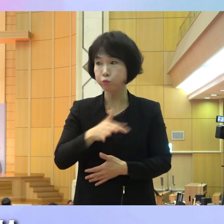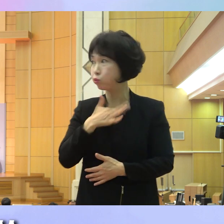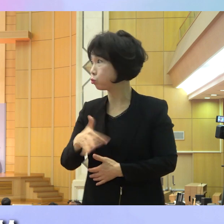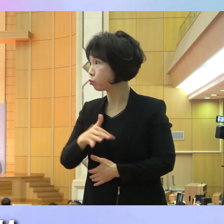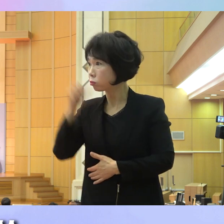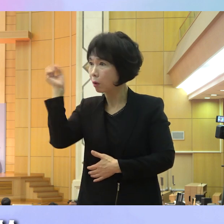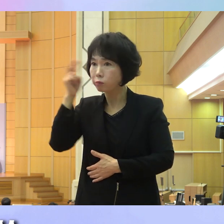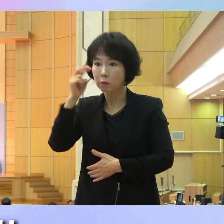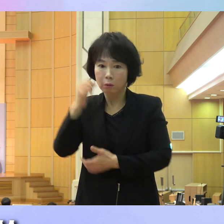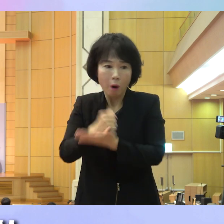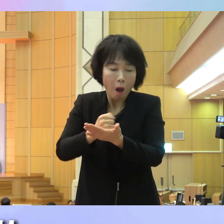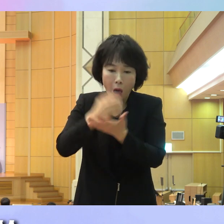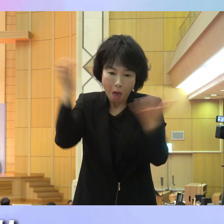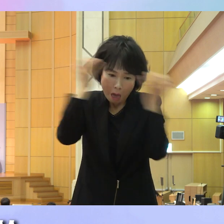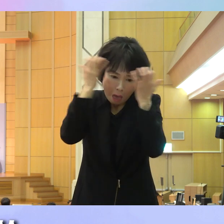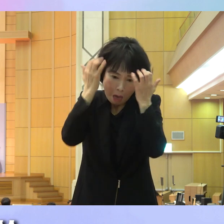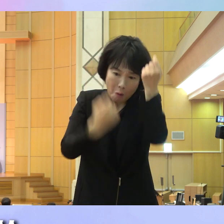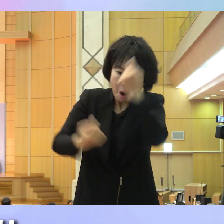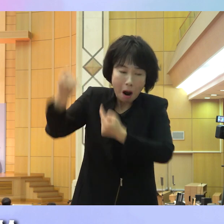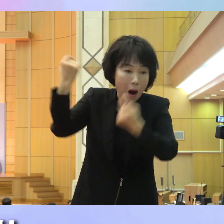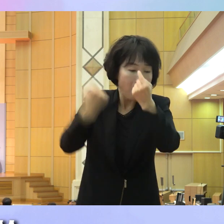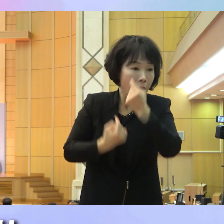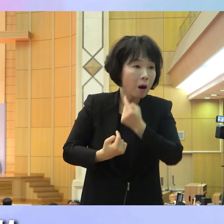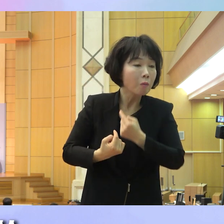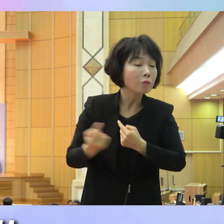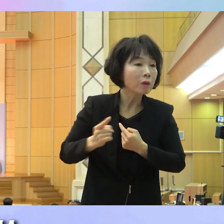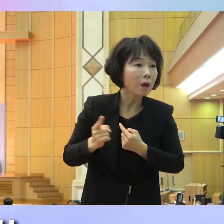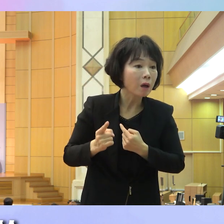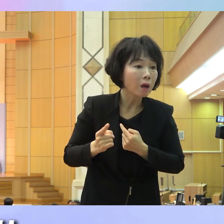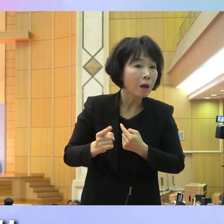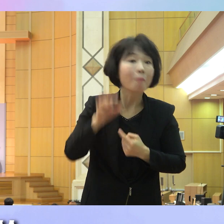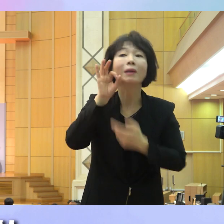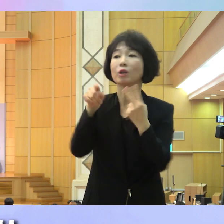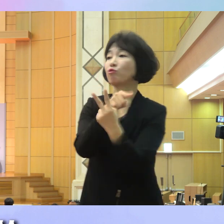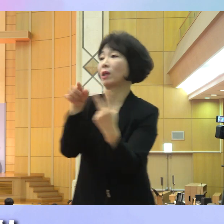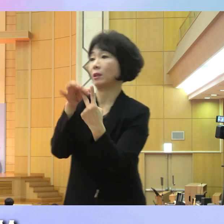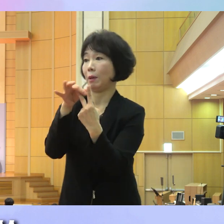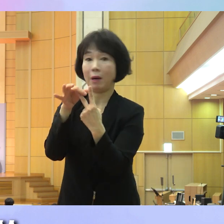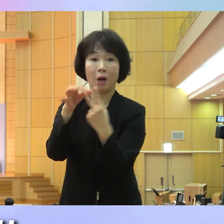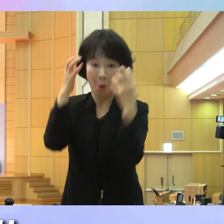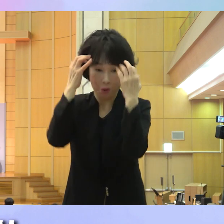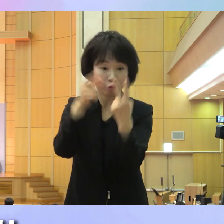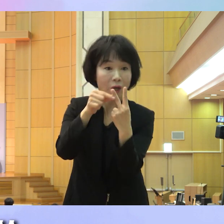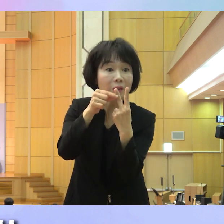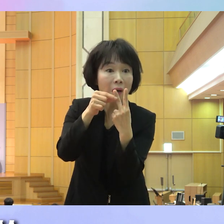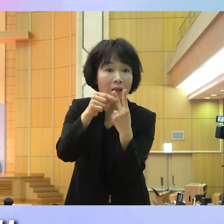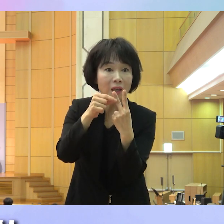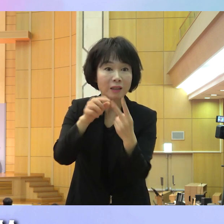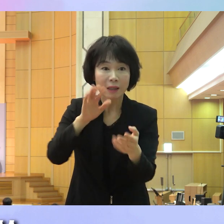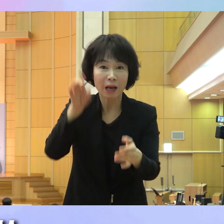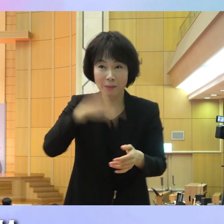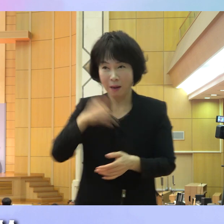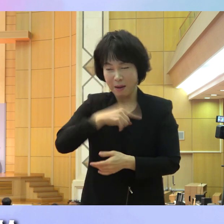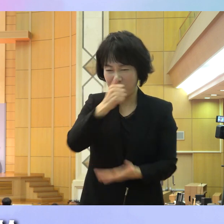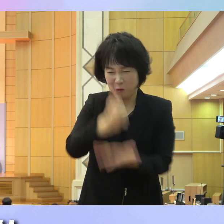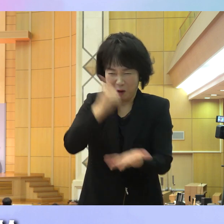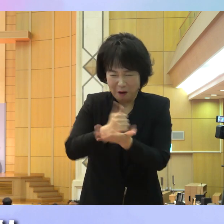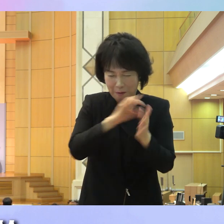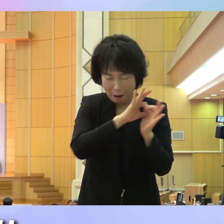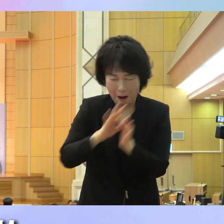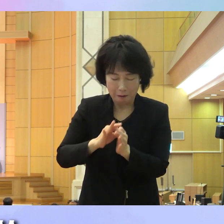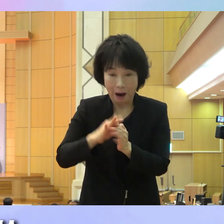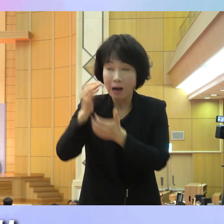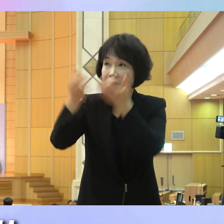지어가지고 하나님의 매를 때리듯이 그런 고난은 빨리 회개하고 고쳐야 되겠지만, 그러하지